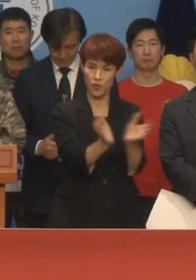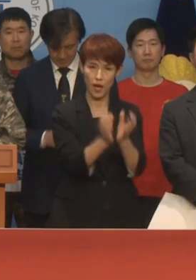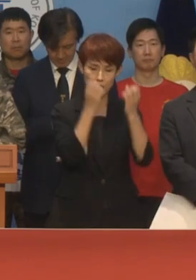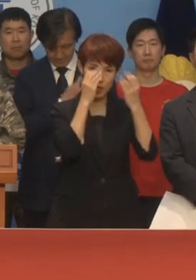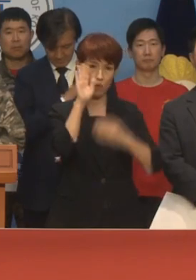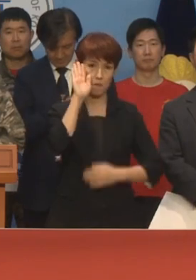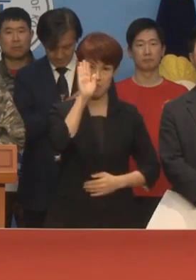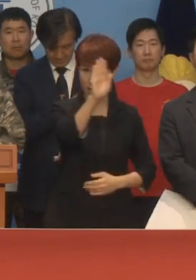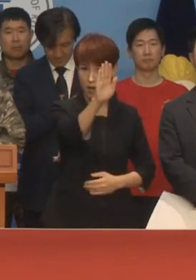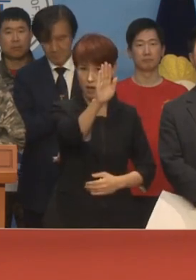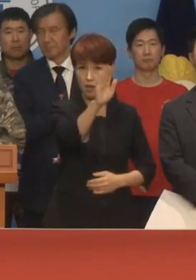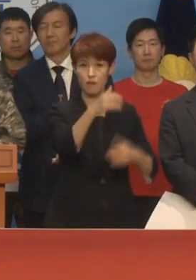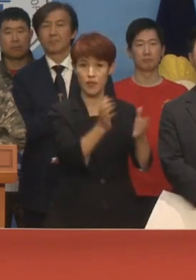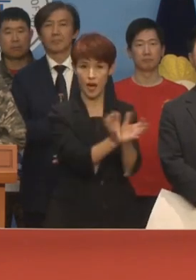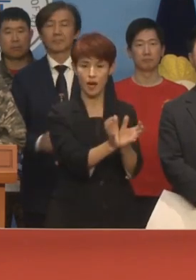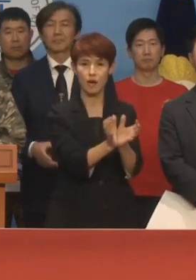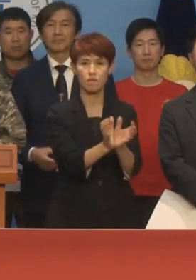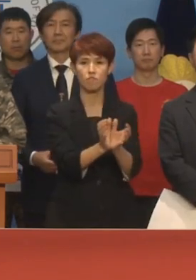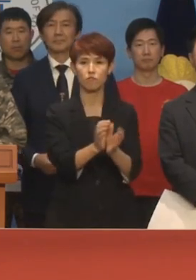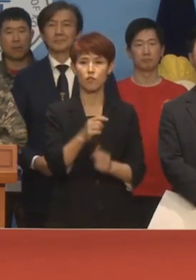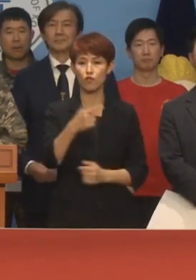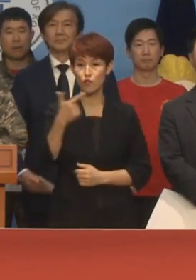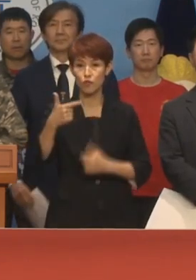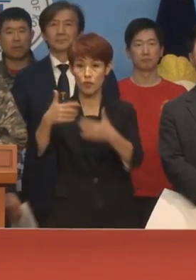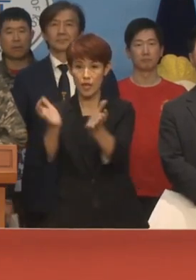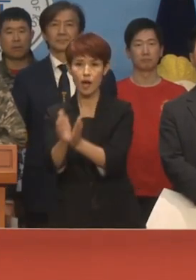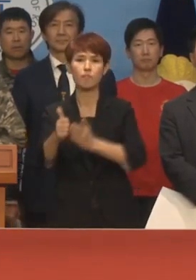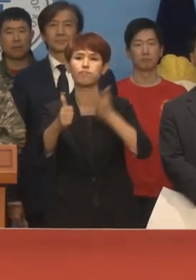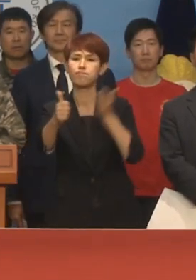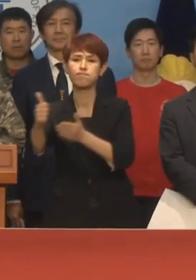새로운 미래, 야6당에 촉구합니다.